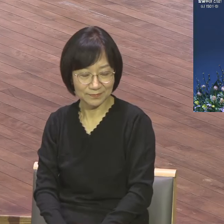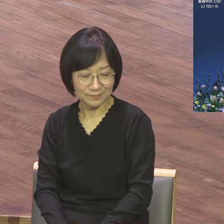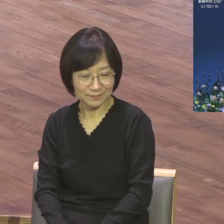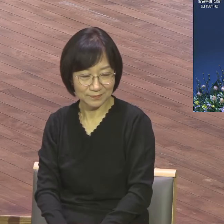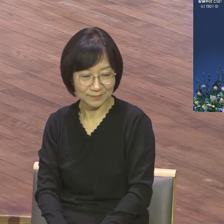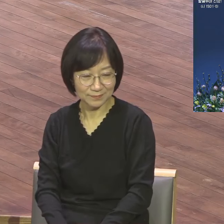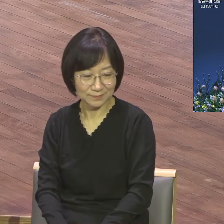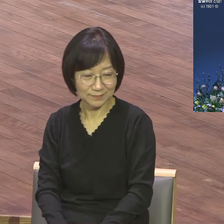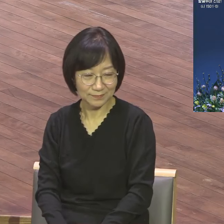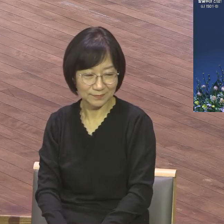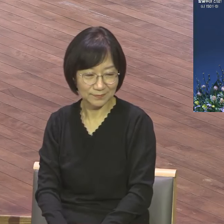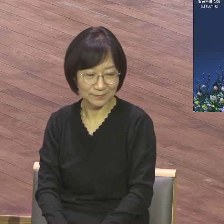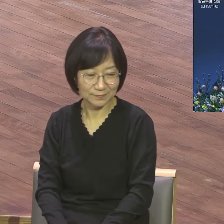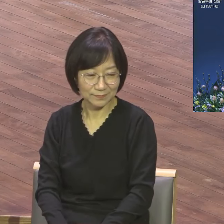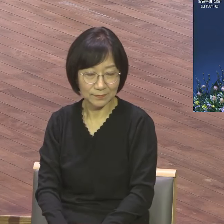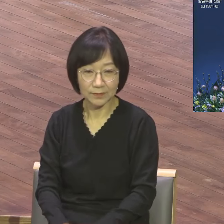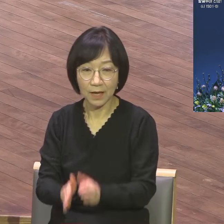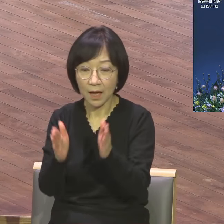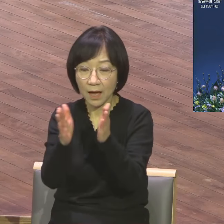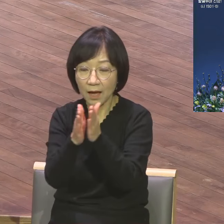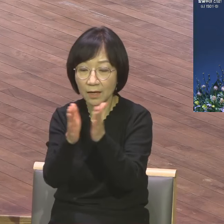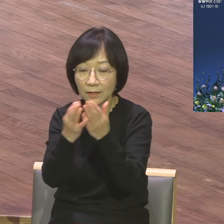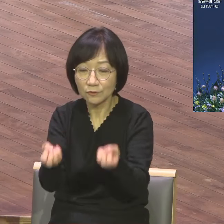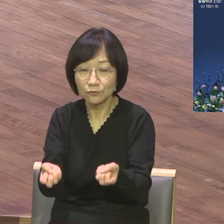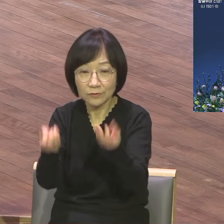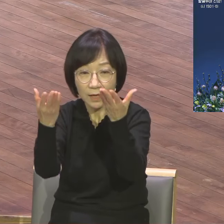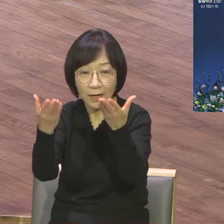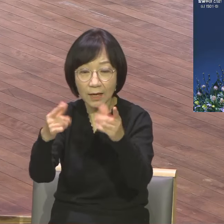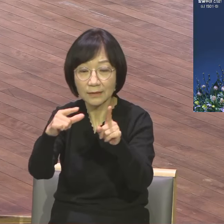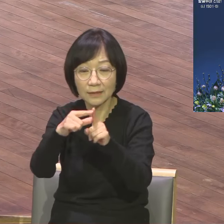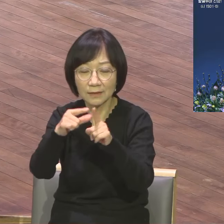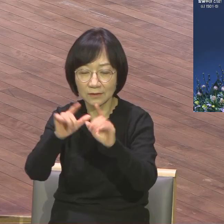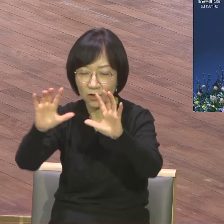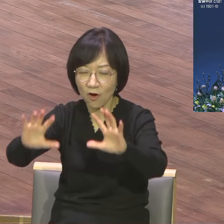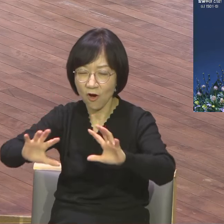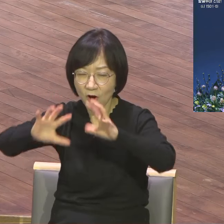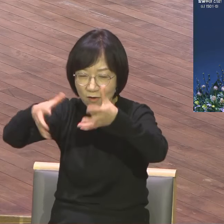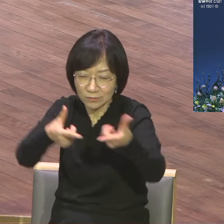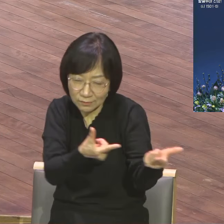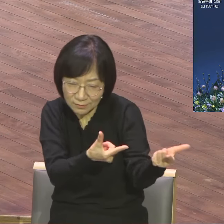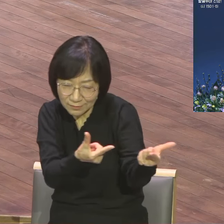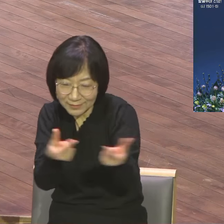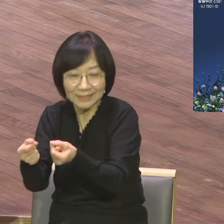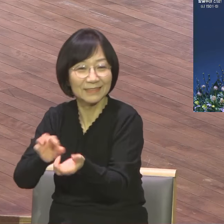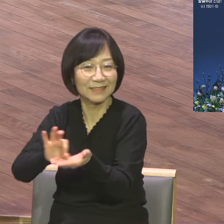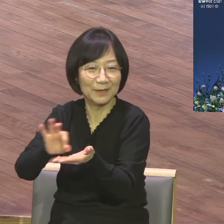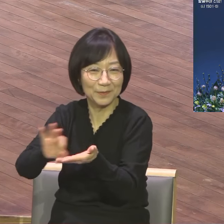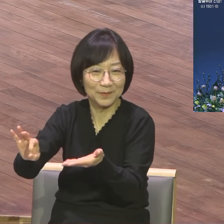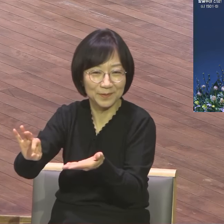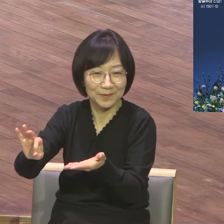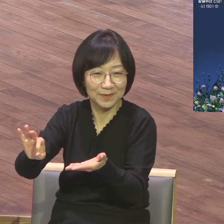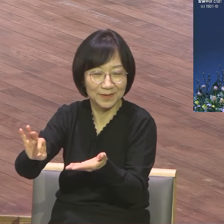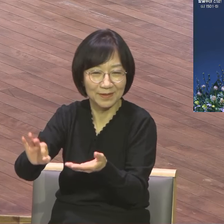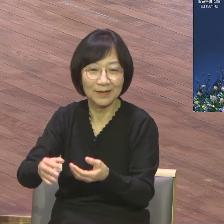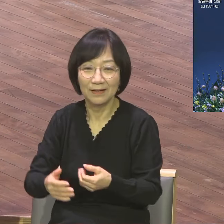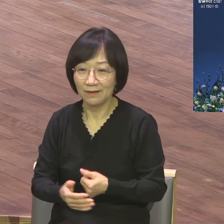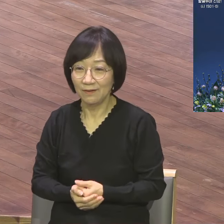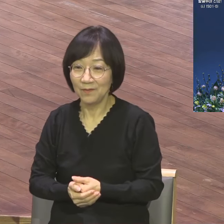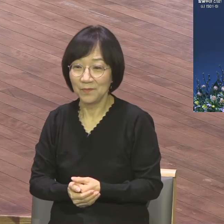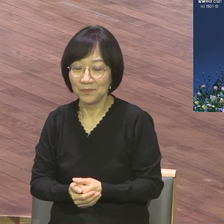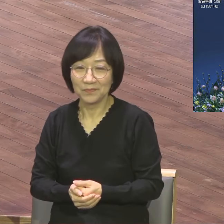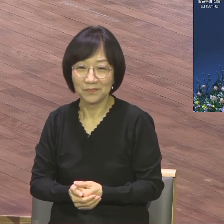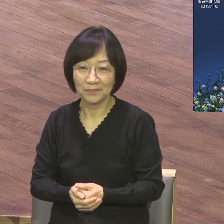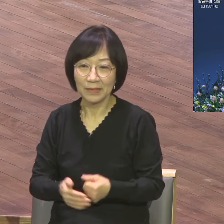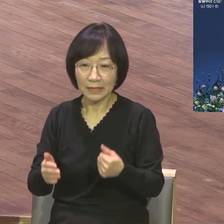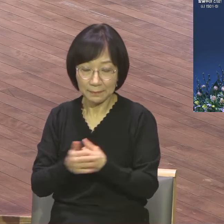할렐루야는 만국 공통어지요. 이 할렐루야를. 그러니까 어느 나라에 가든지 자기 나라 언어로